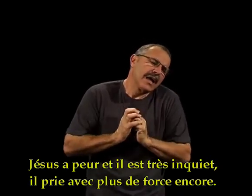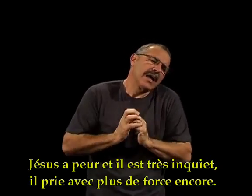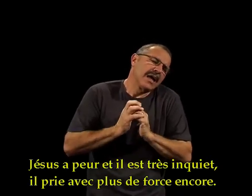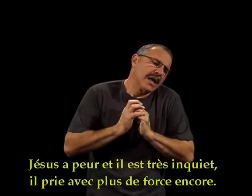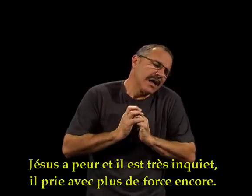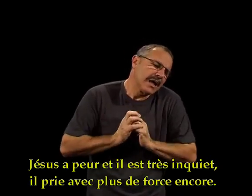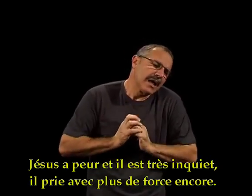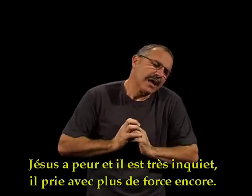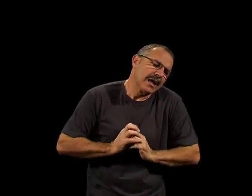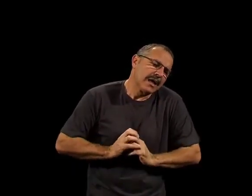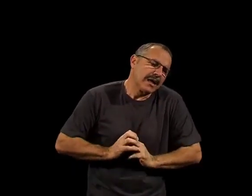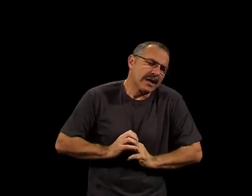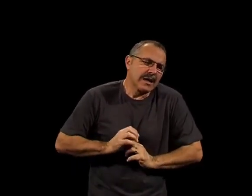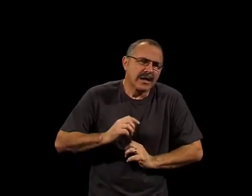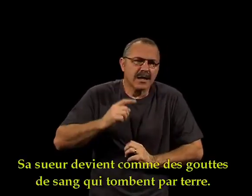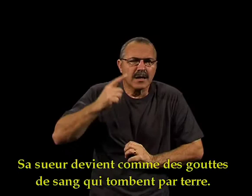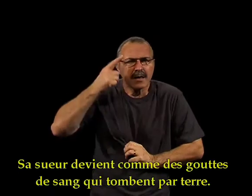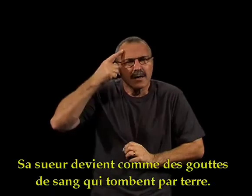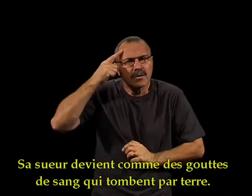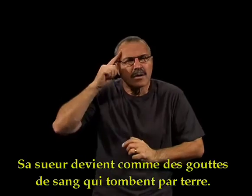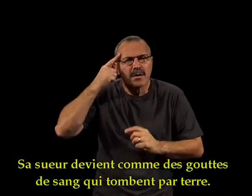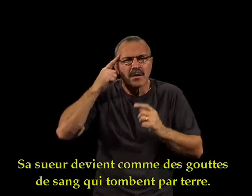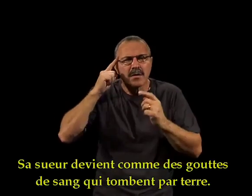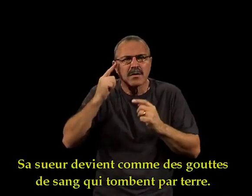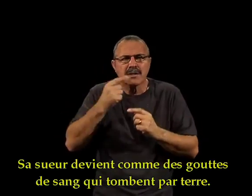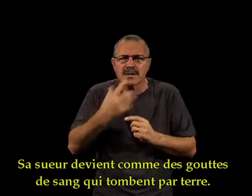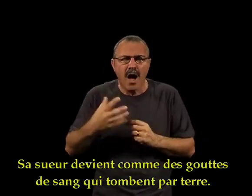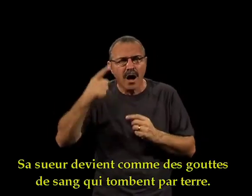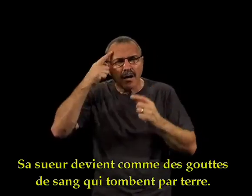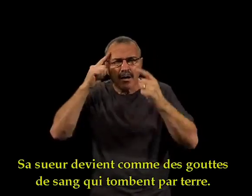Sa sueur devient comme des gouttes de sang qui tombent par terre.